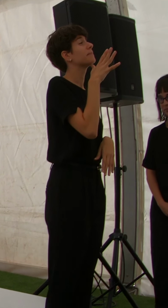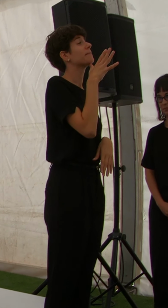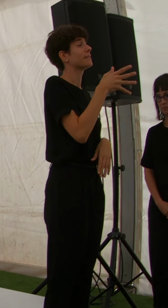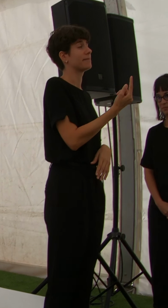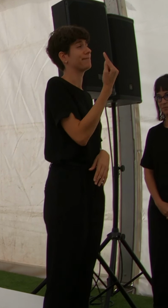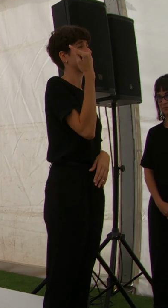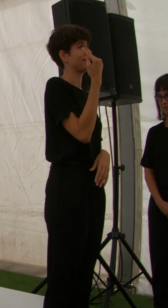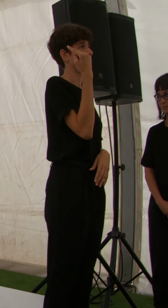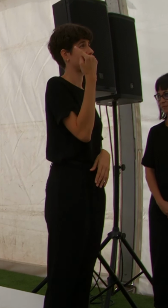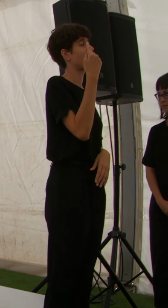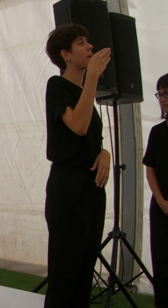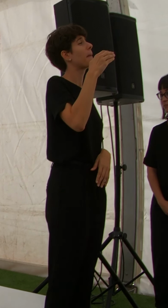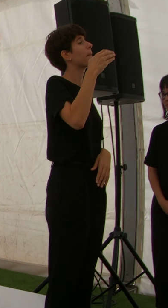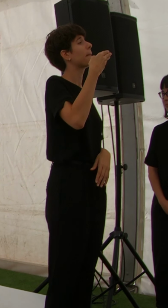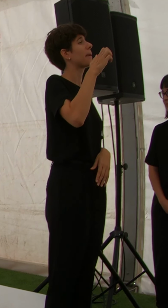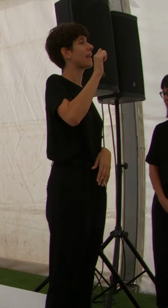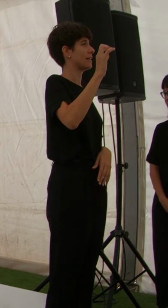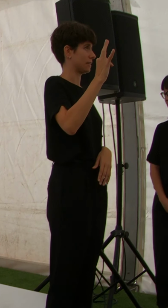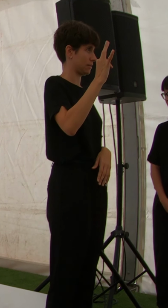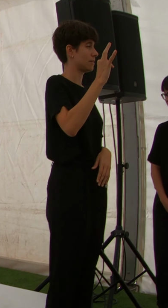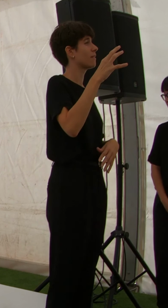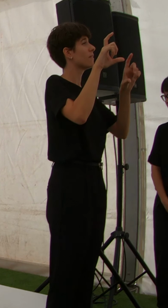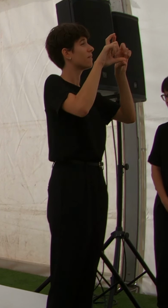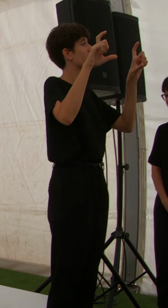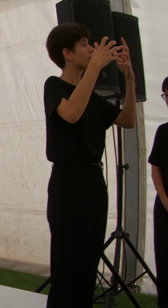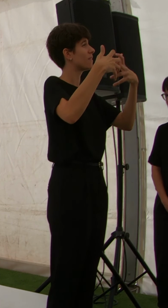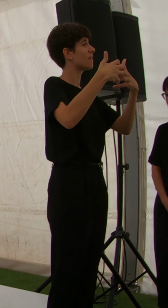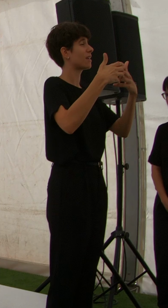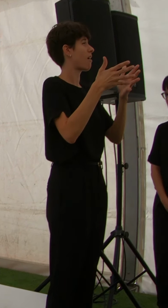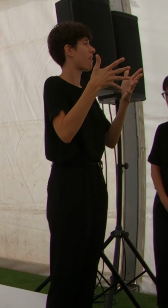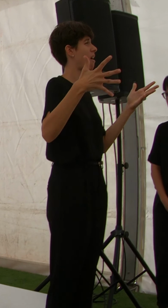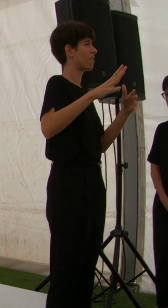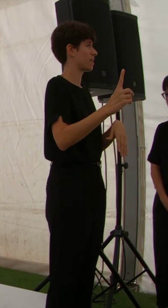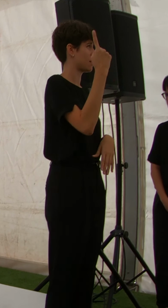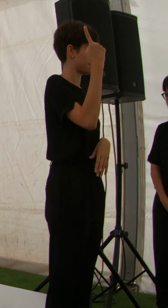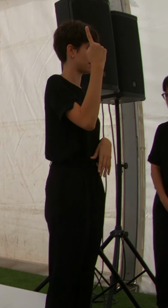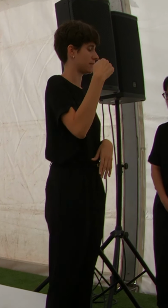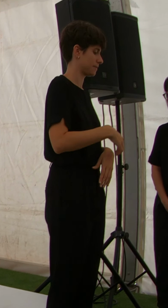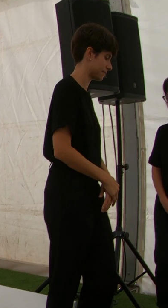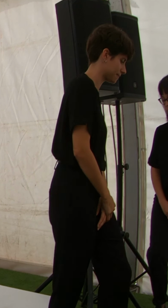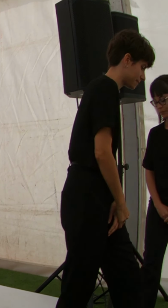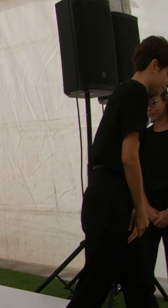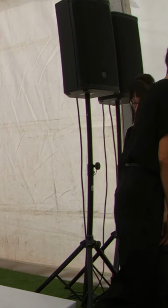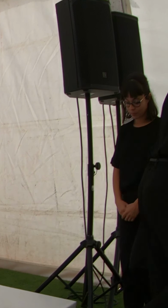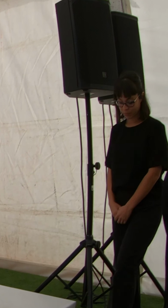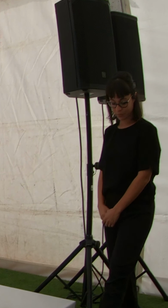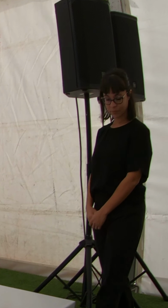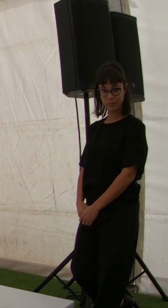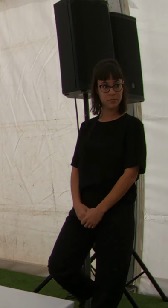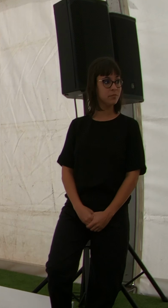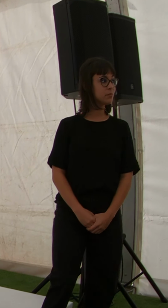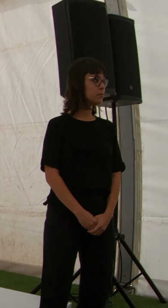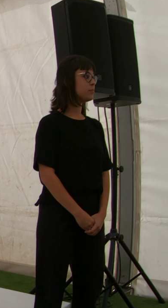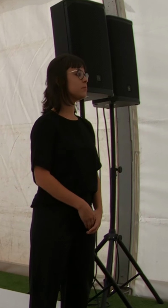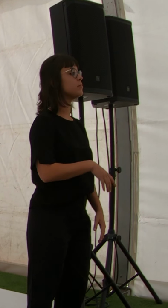en concreto es de BID. BID es el mayor fabricante de celdas LFP del mundo. BID es actualmente el mayor fabricante de